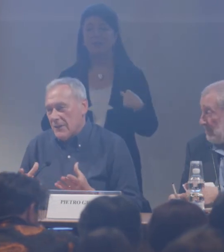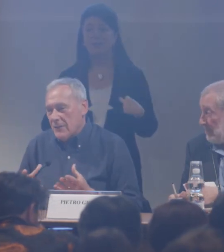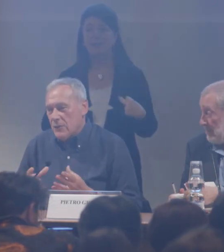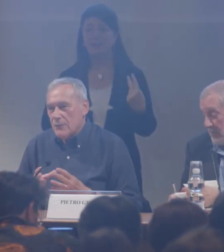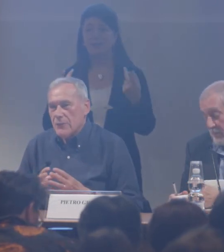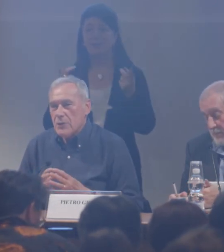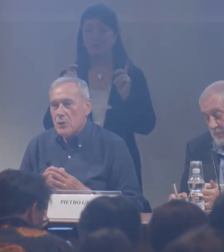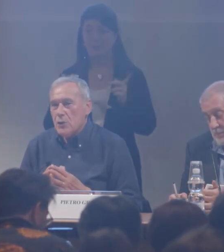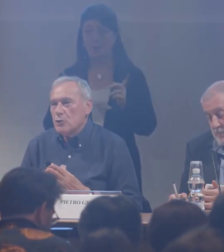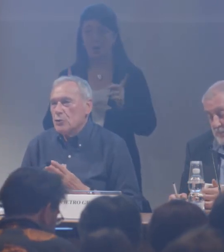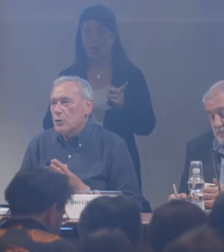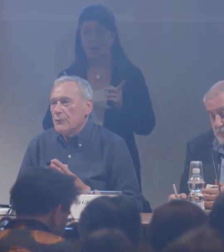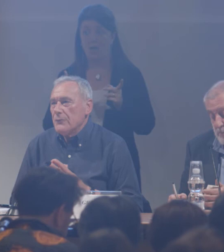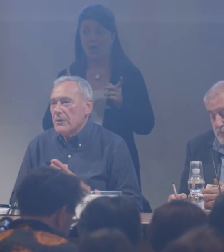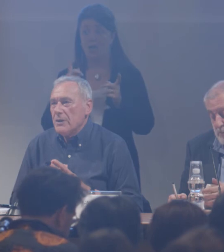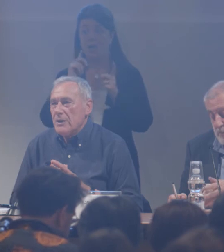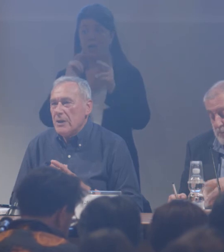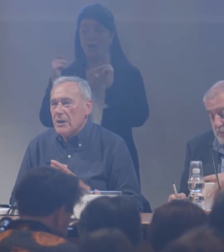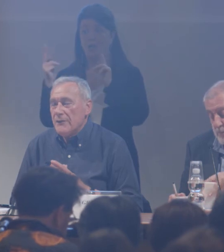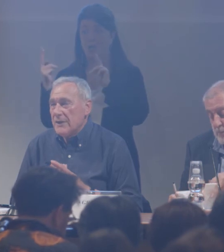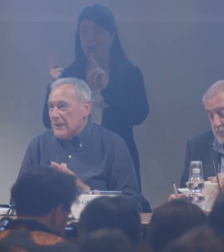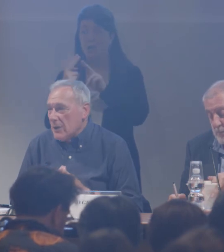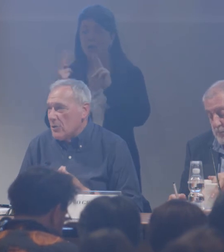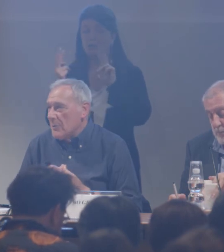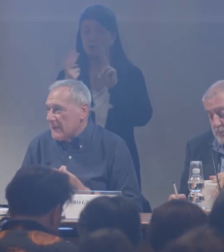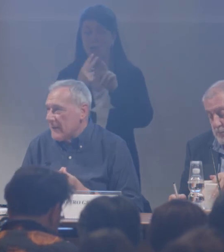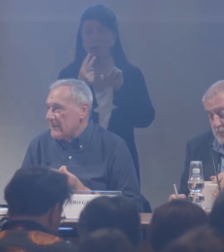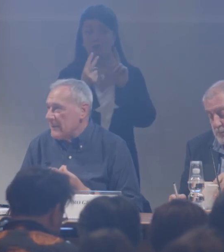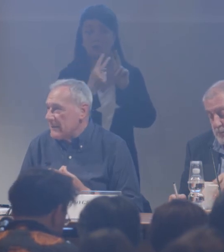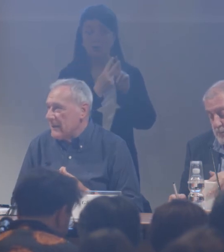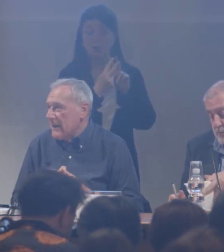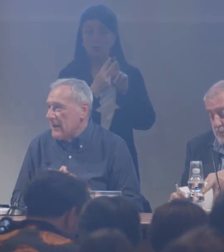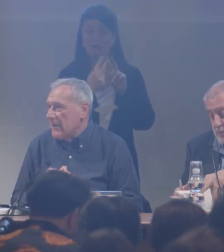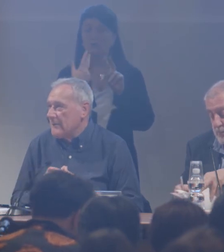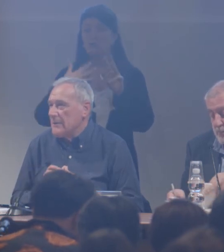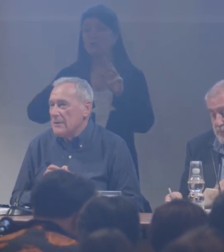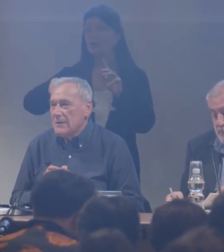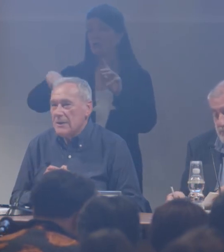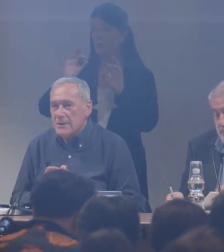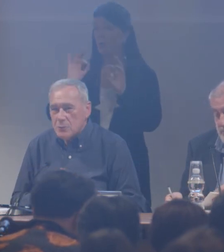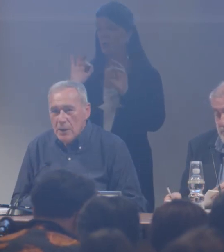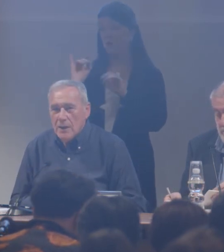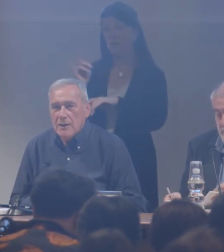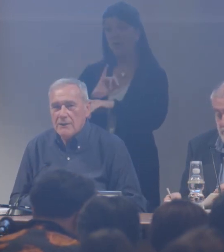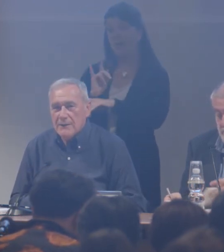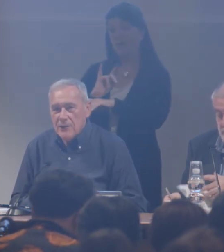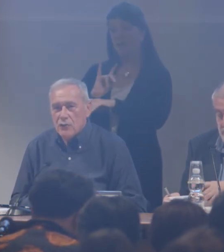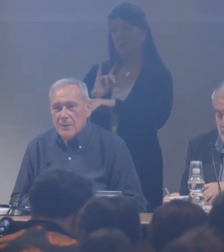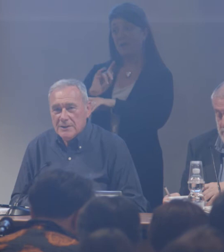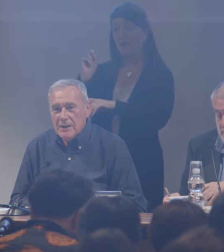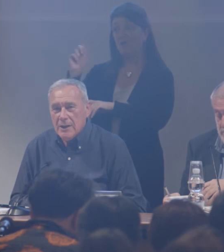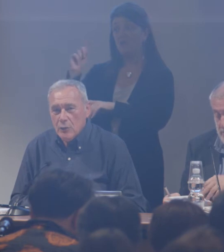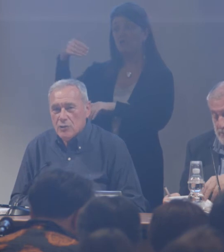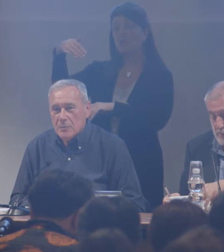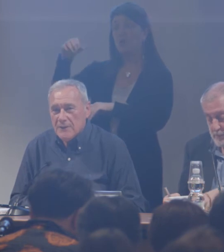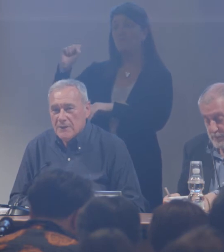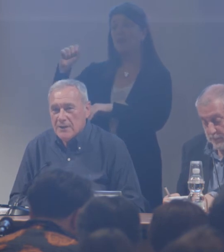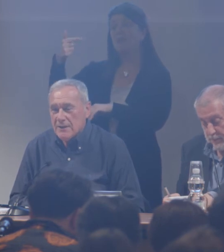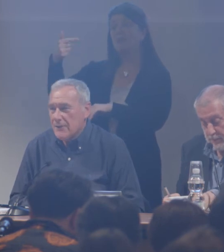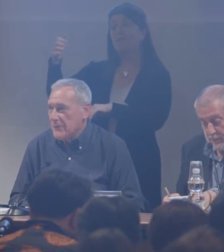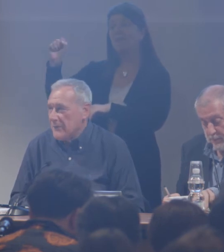che senso? Io incontro il fratello di Piersanti Mattarella, l'attuale Sergio Mattarella,